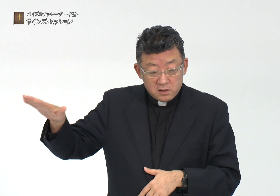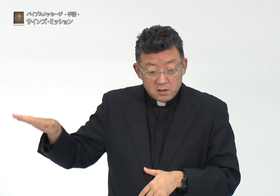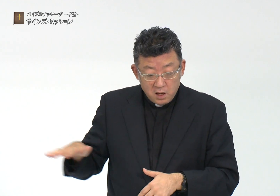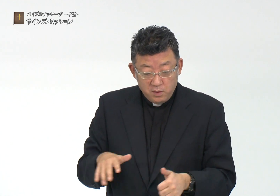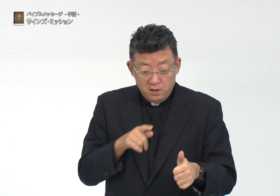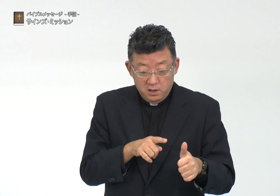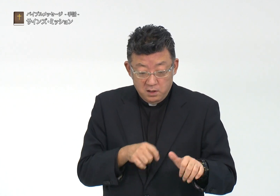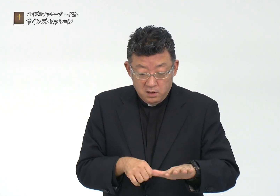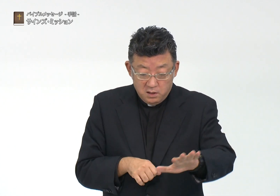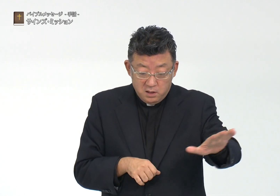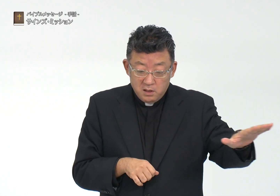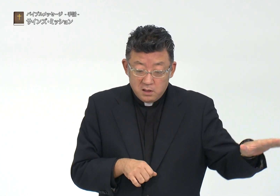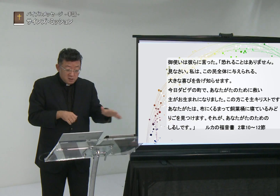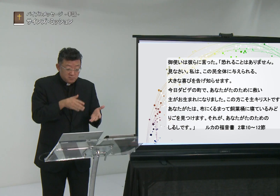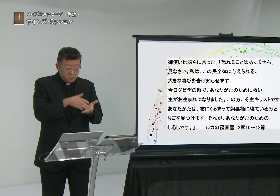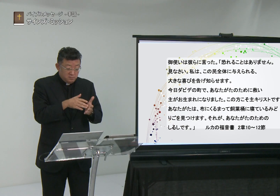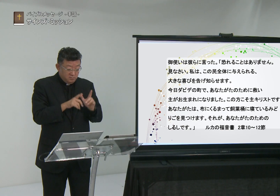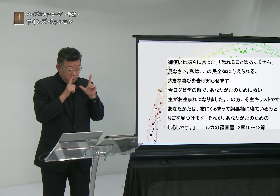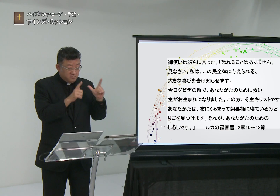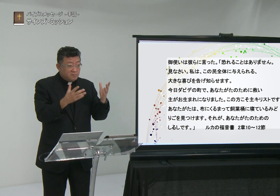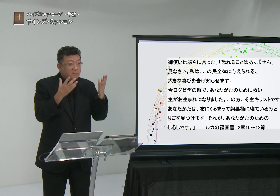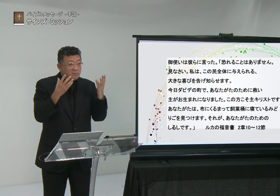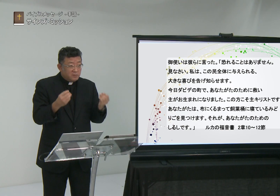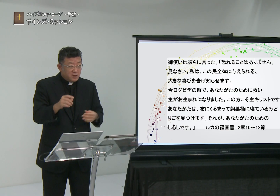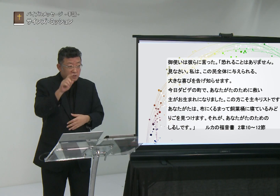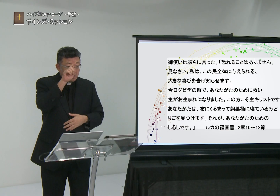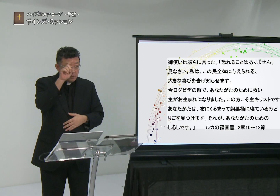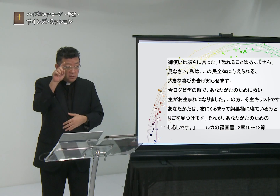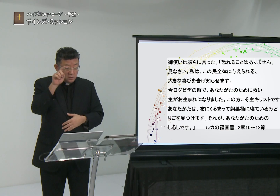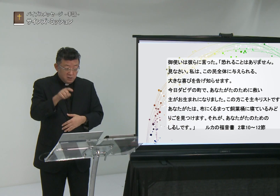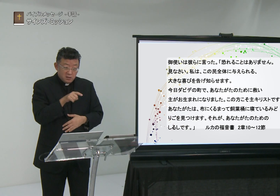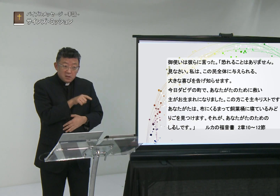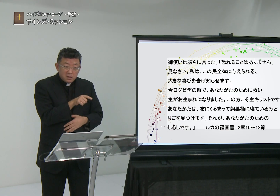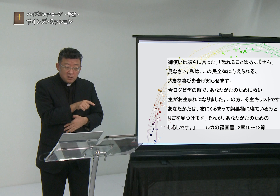です御使いは彼らに言った